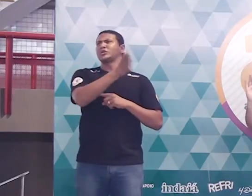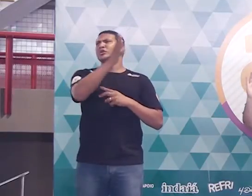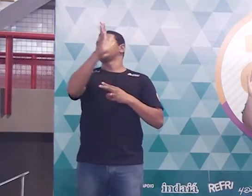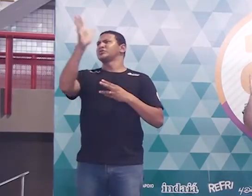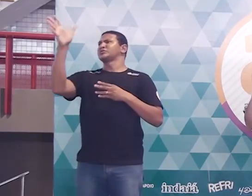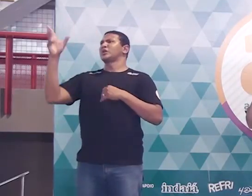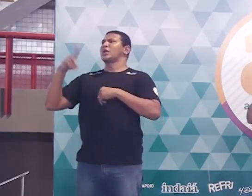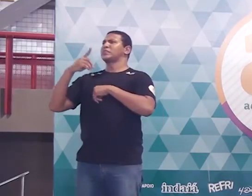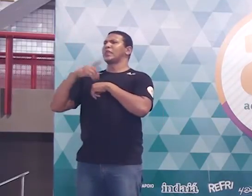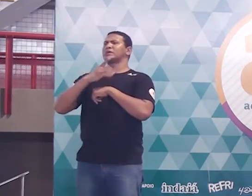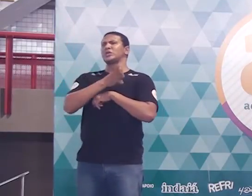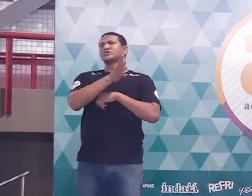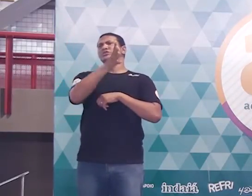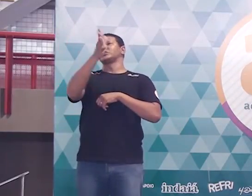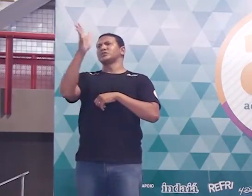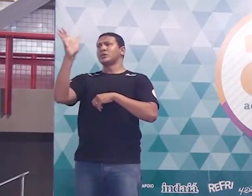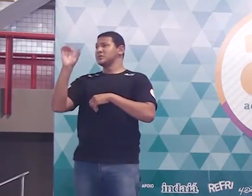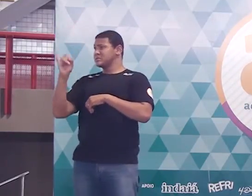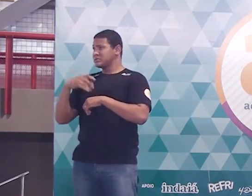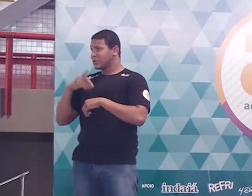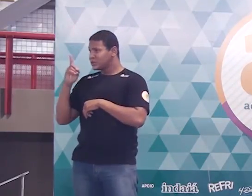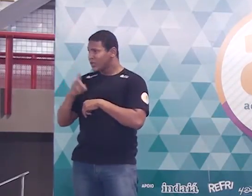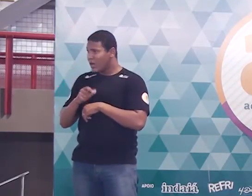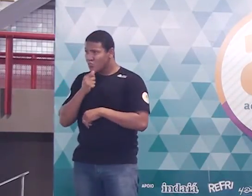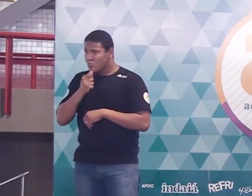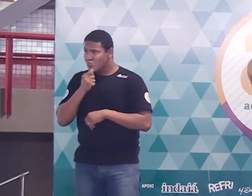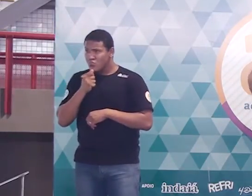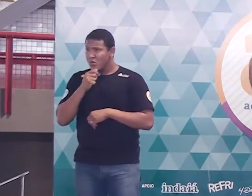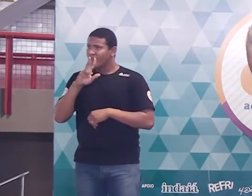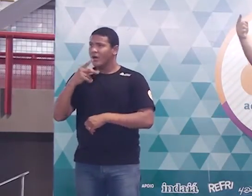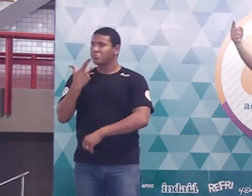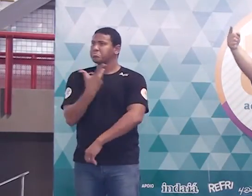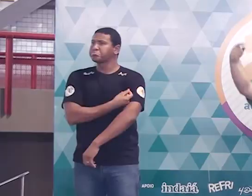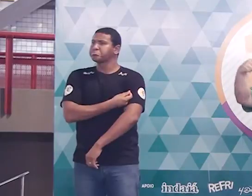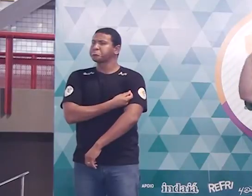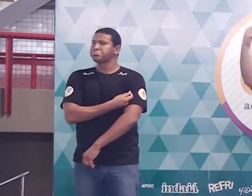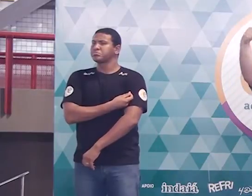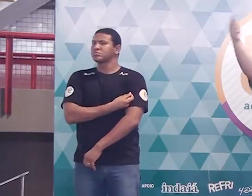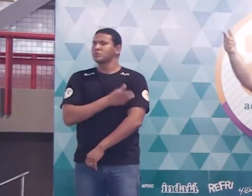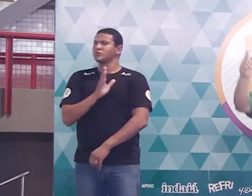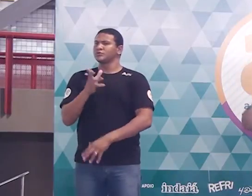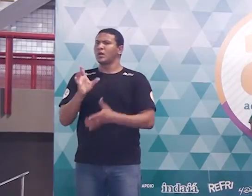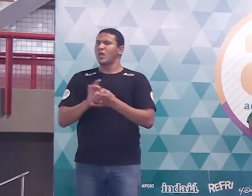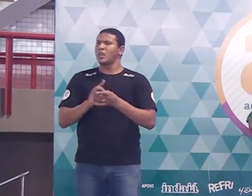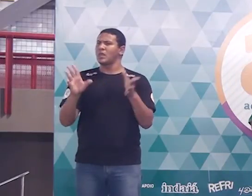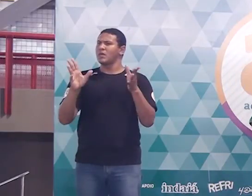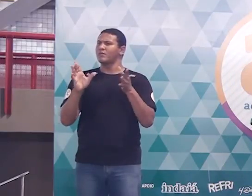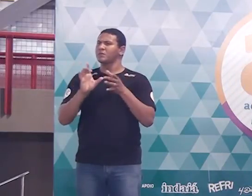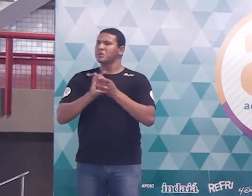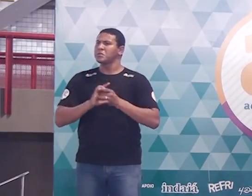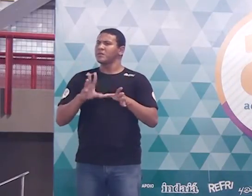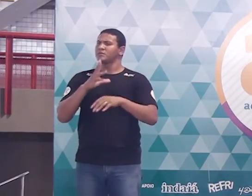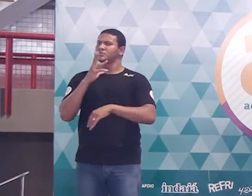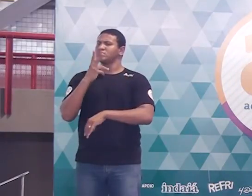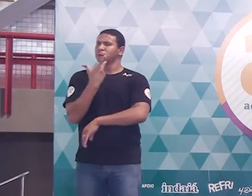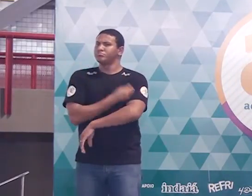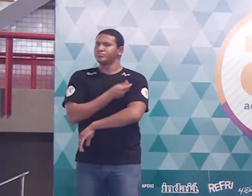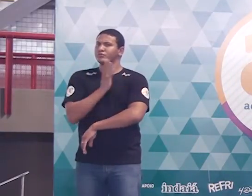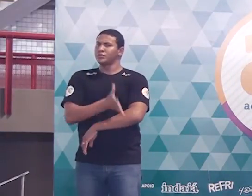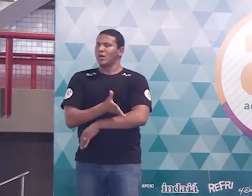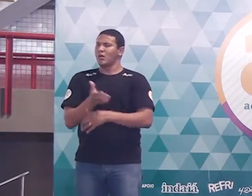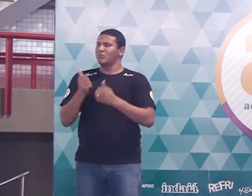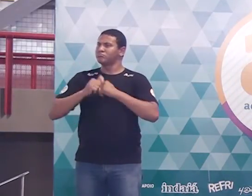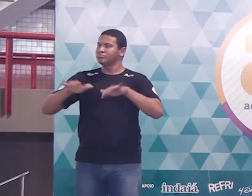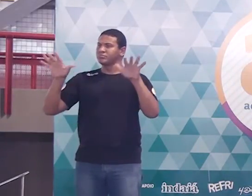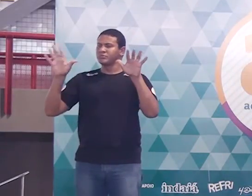amigo. E quem não pegou ainda vai tomar o quê? A vacina, que já está disponível, tá certo? Para poder campanhas